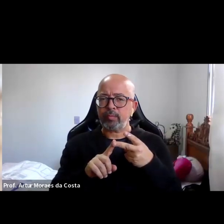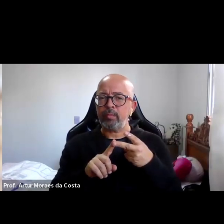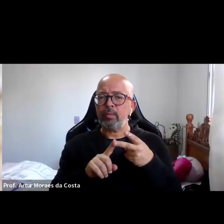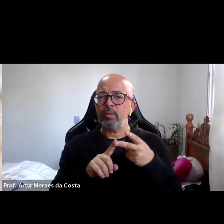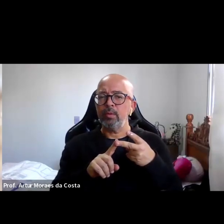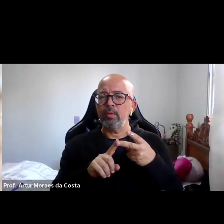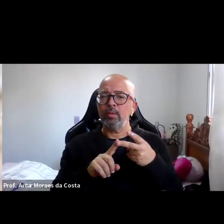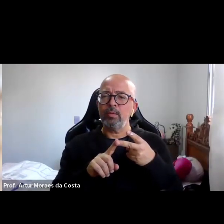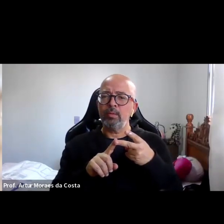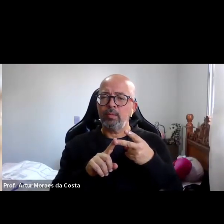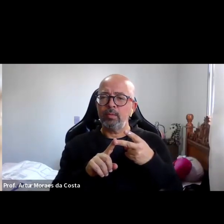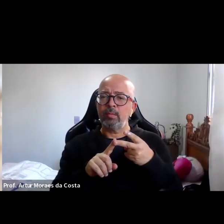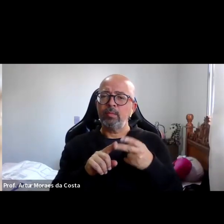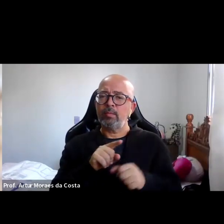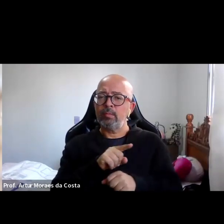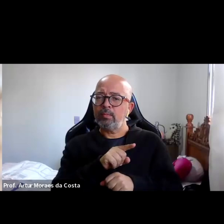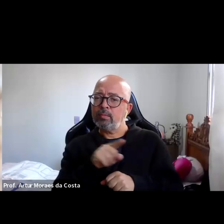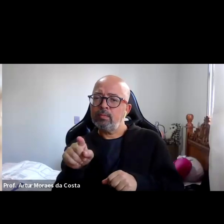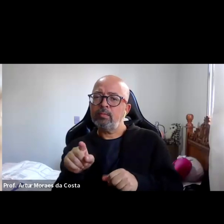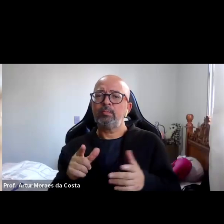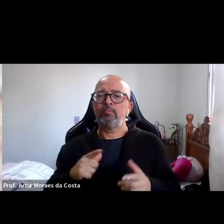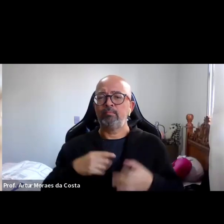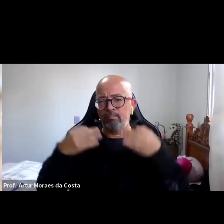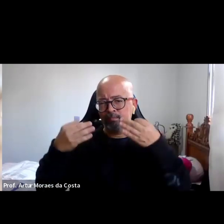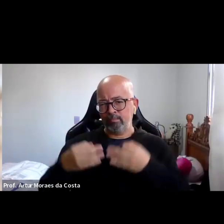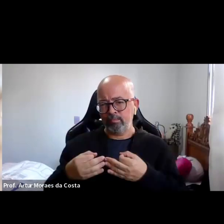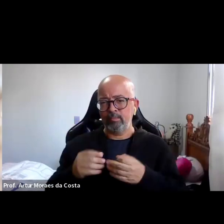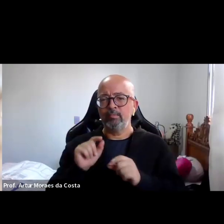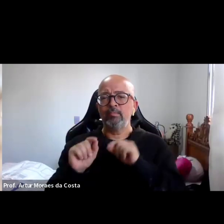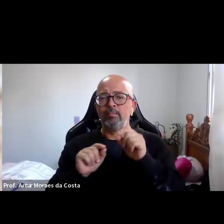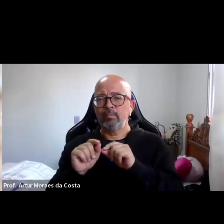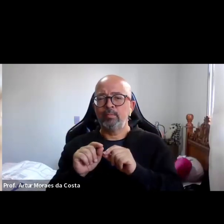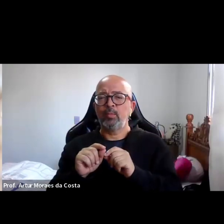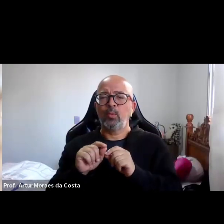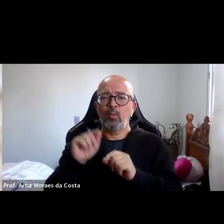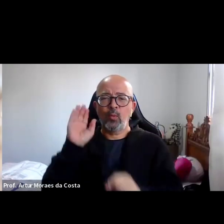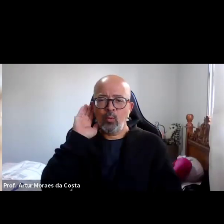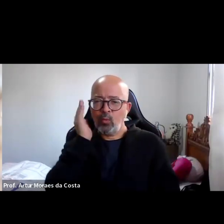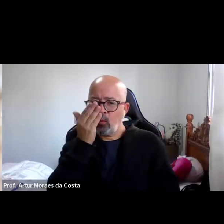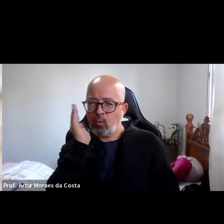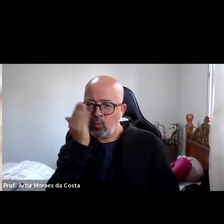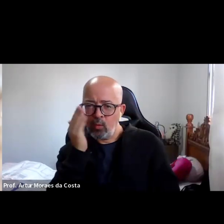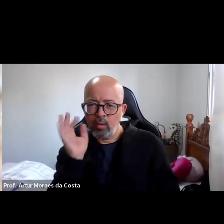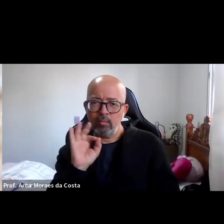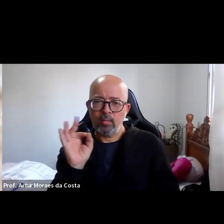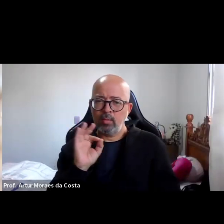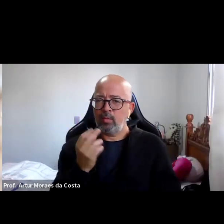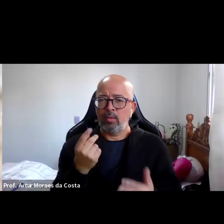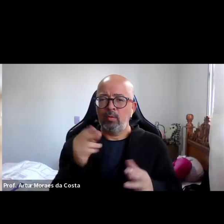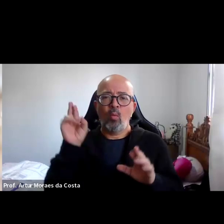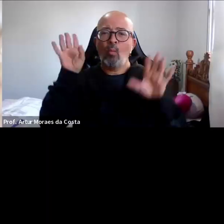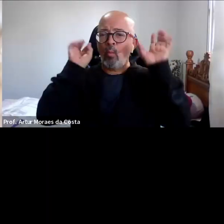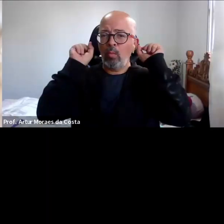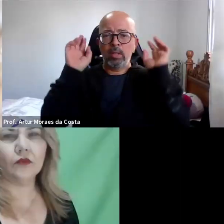oír nada se consideran personas sordociegas y lo sabemos muchos todos los que presentan deficiencias